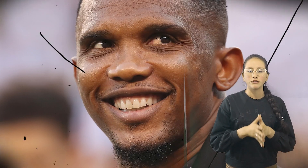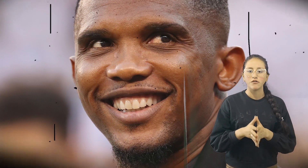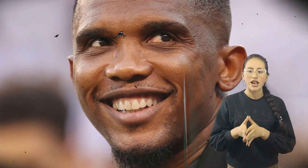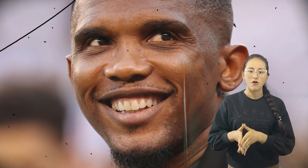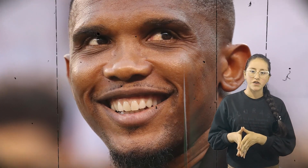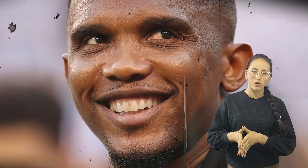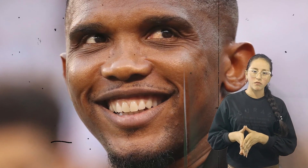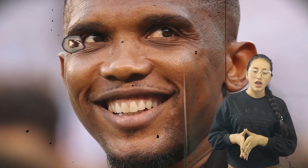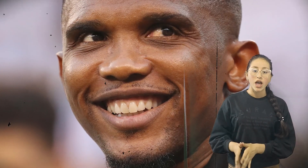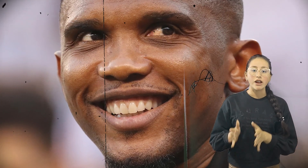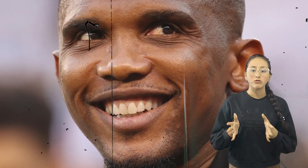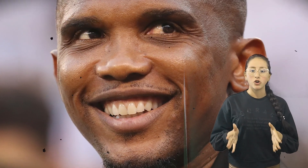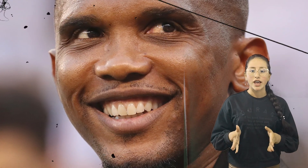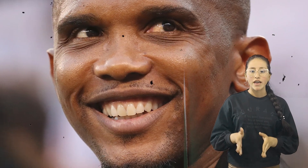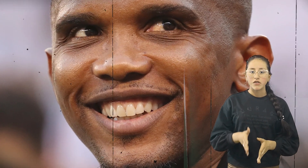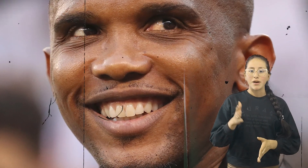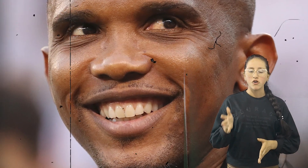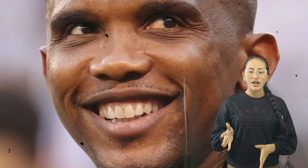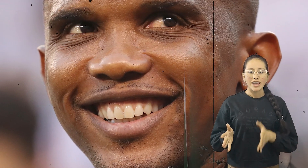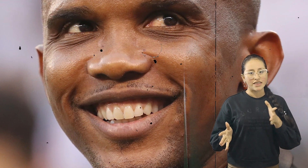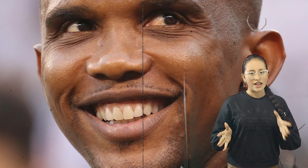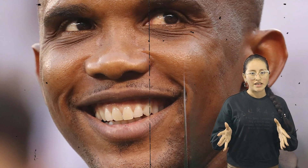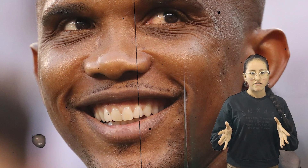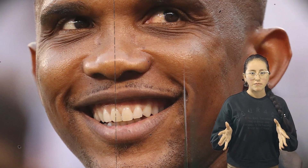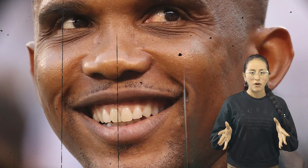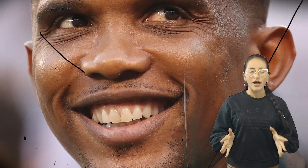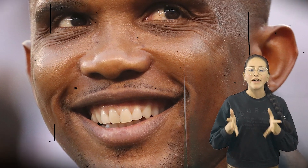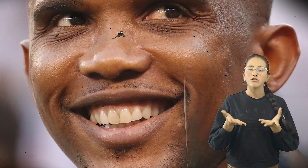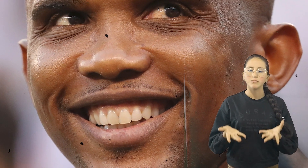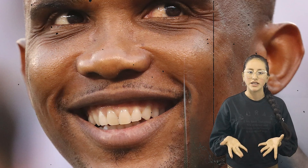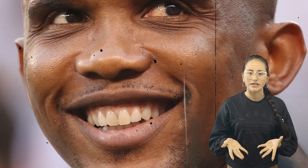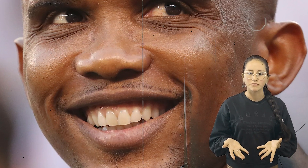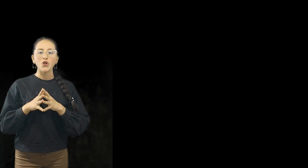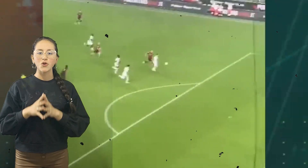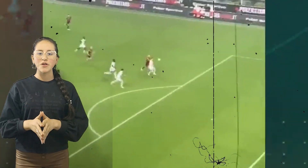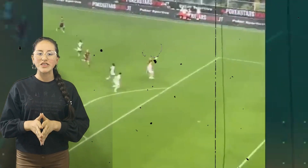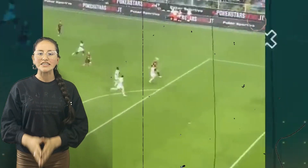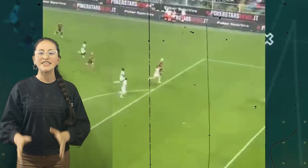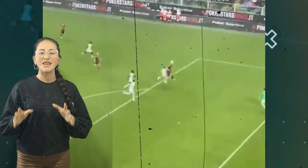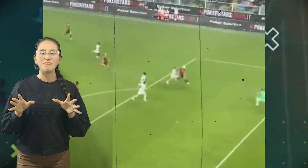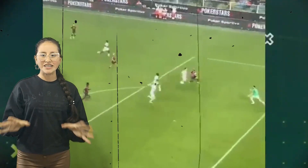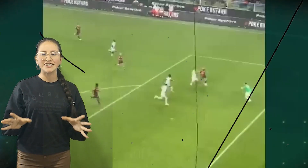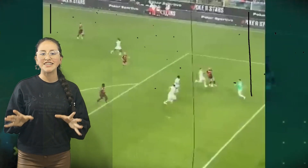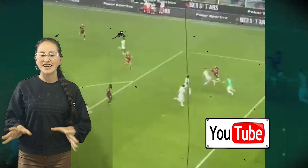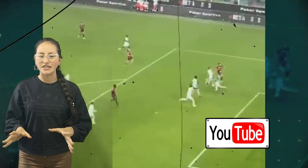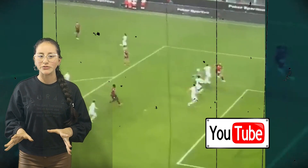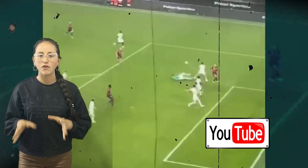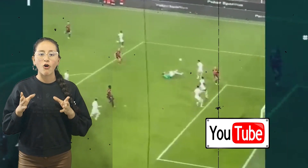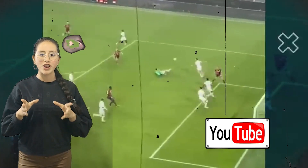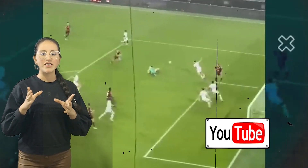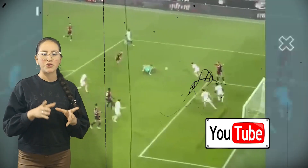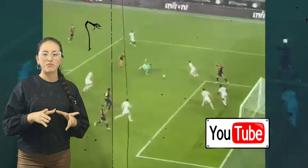la expulsión de Leo Franco en un choque entre Mallorca y Athletic de Bilbao en 2003. Número 10 y el más reciente